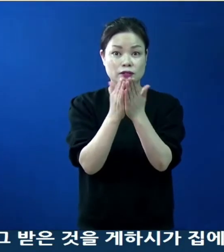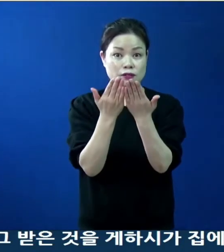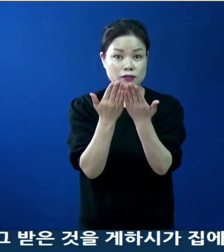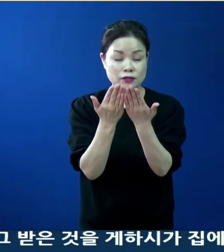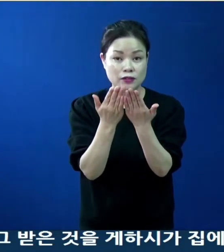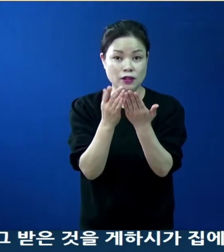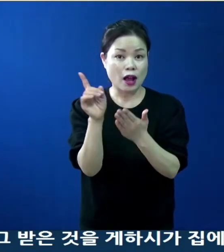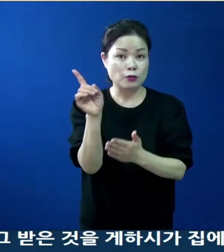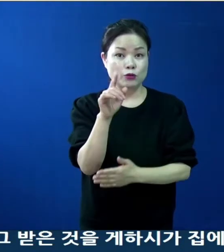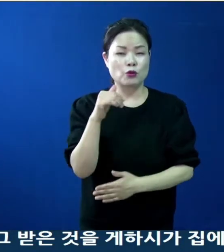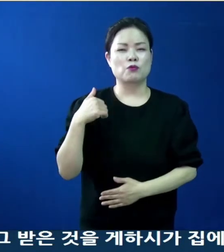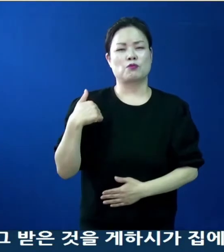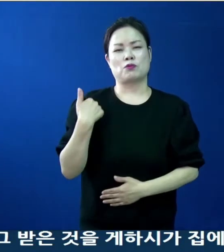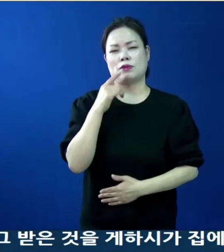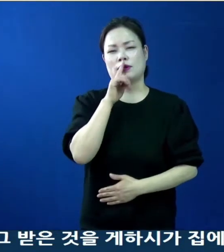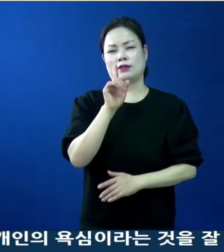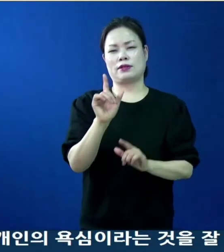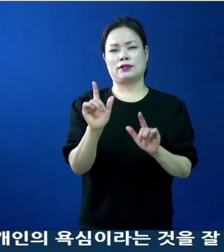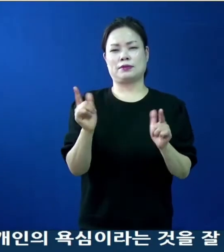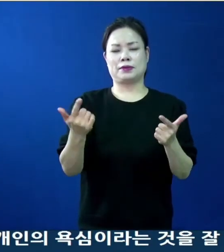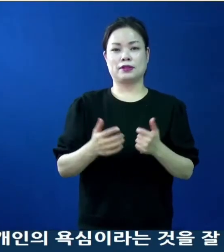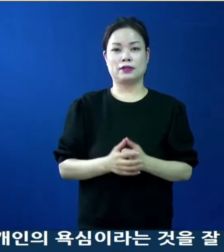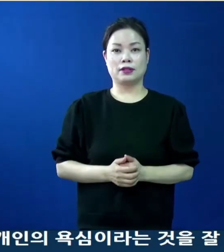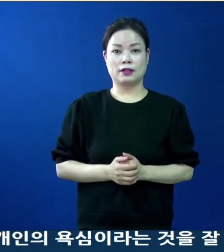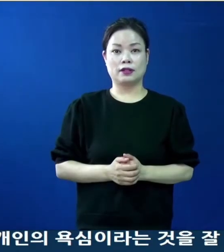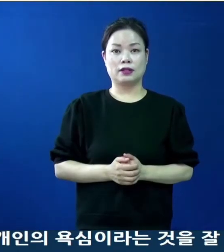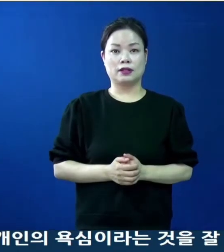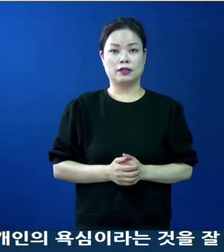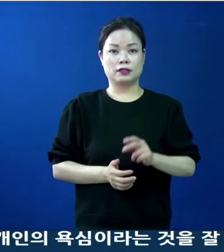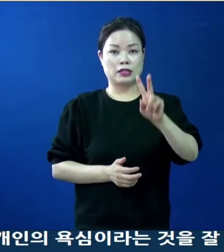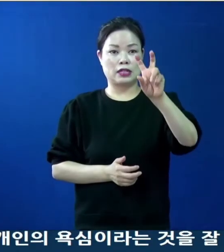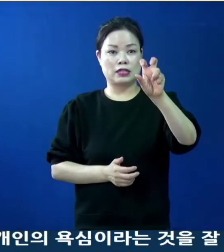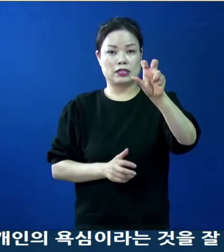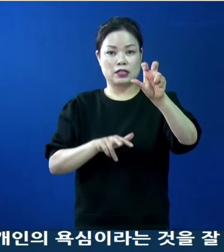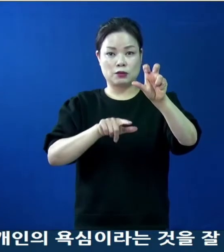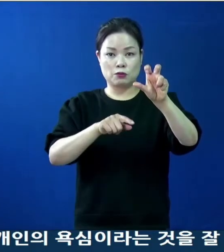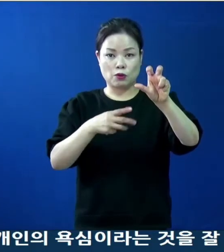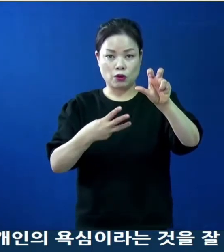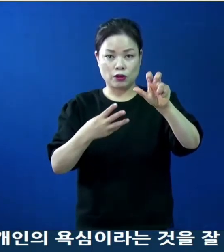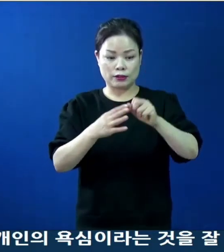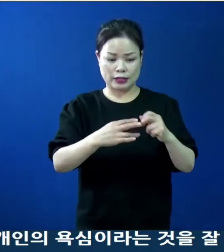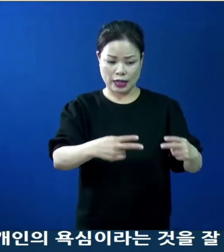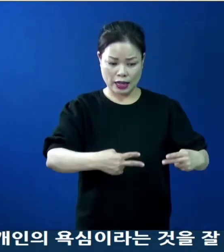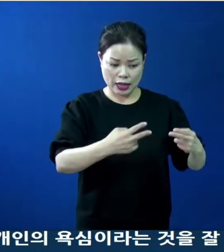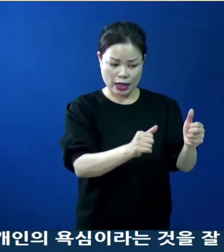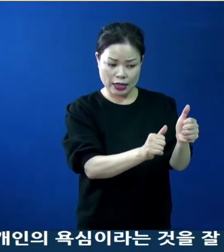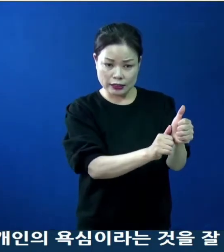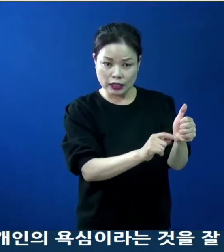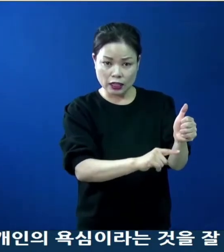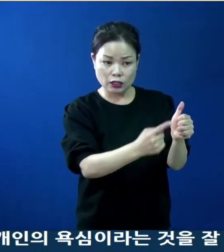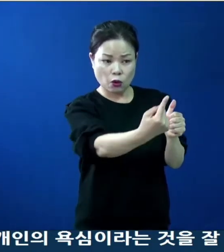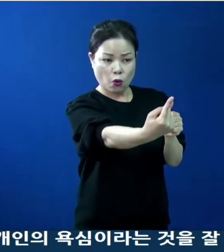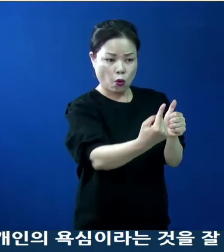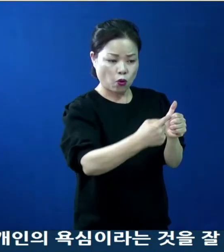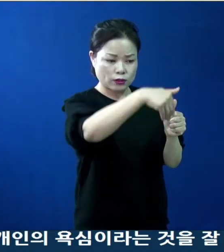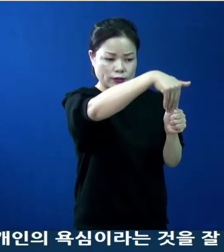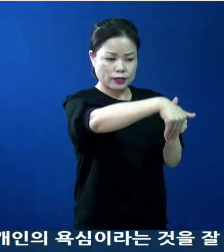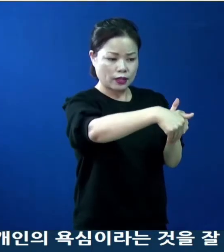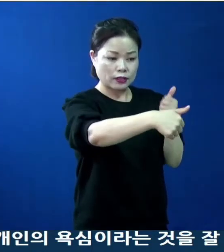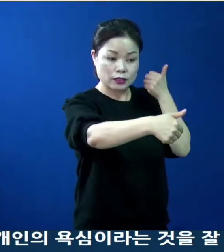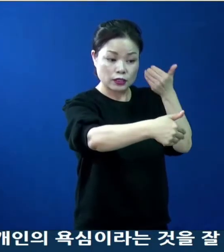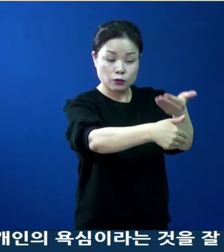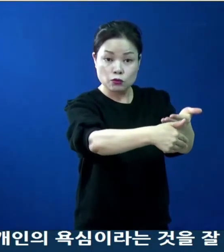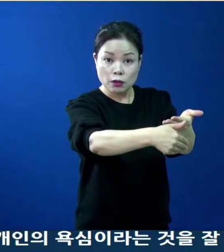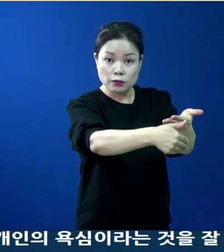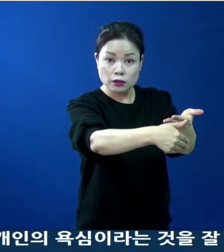아무도 모른다고 말하지 않습니다. 25절을 보면 엘리사는 자신 앞에 온 게하시에게 질문합니다.